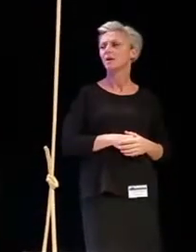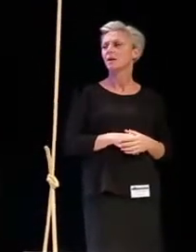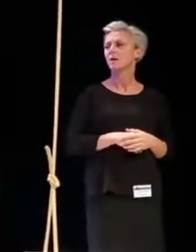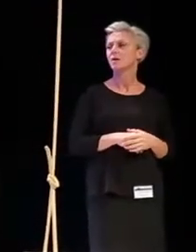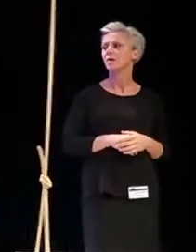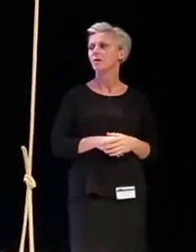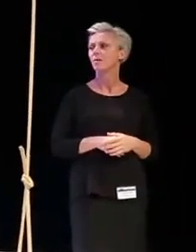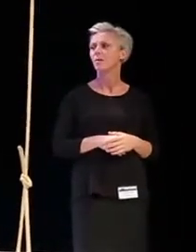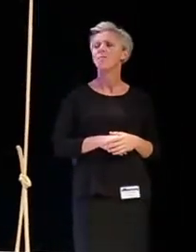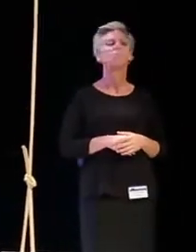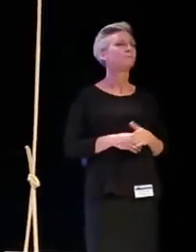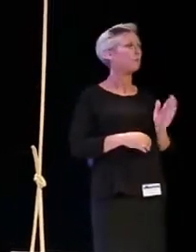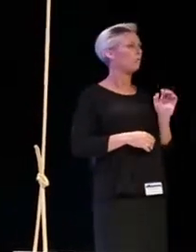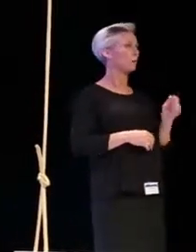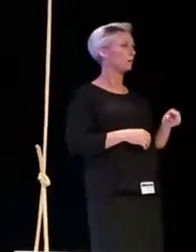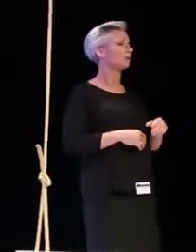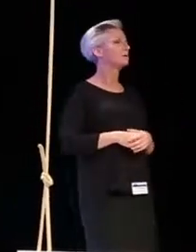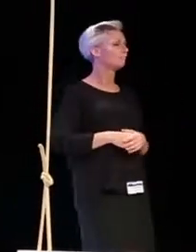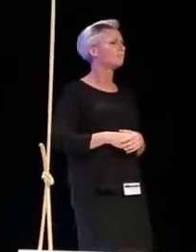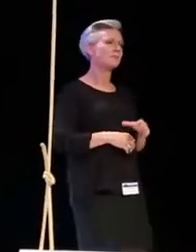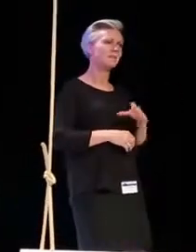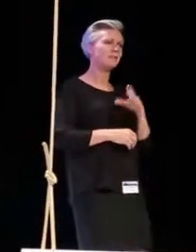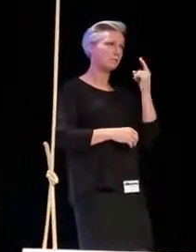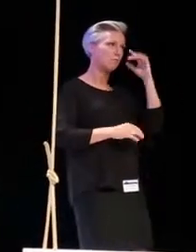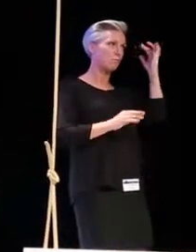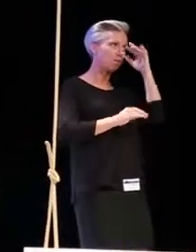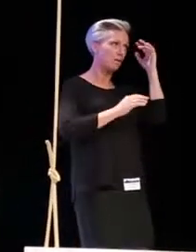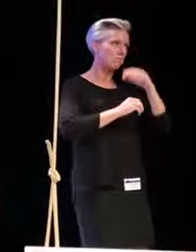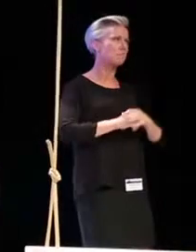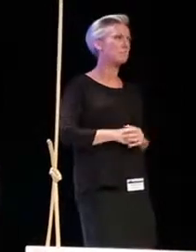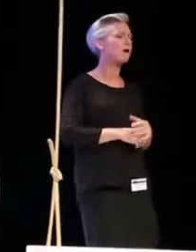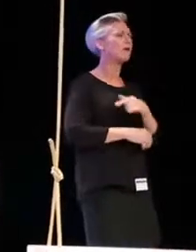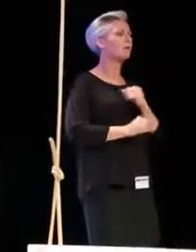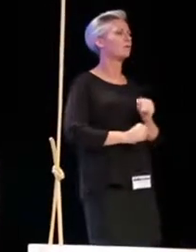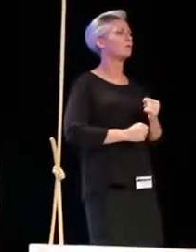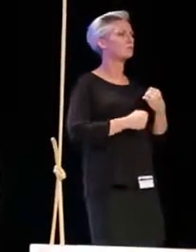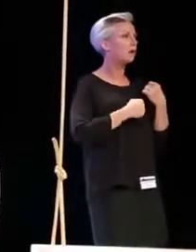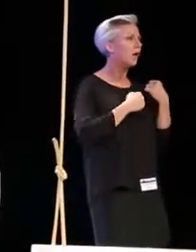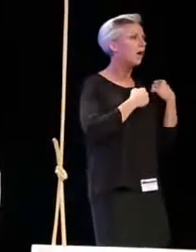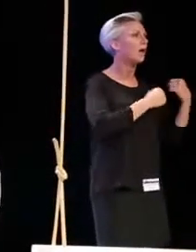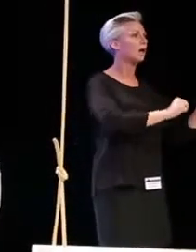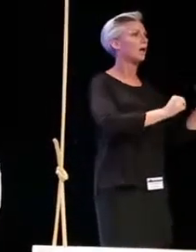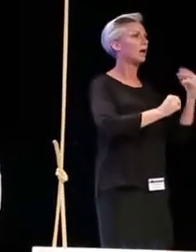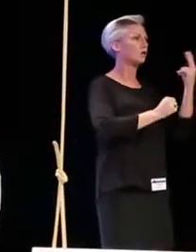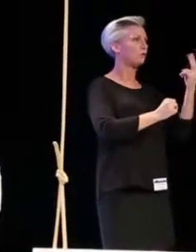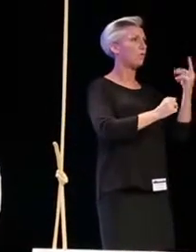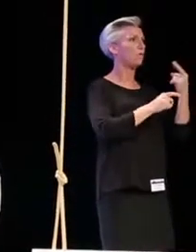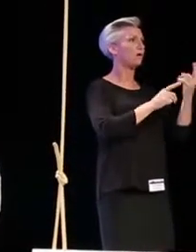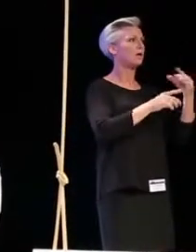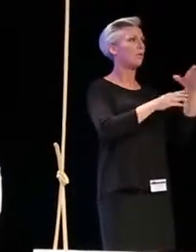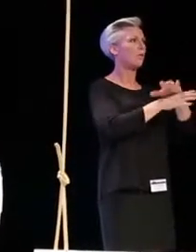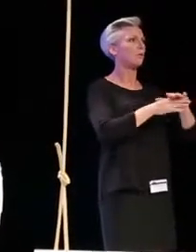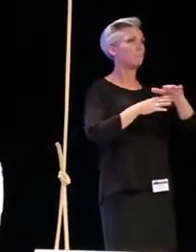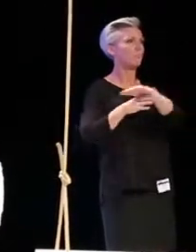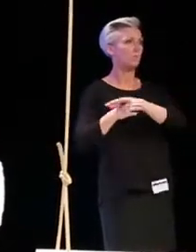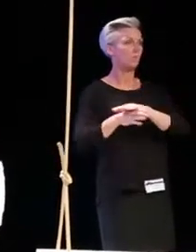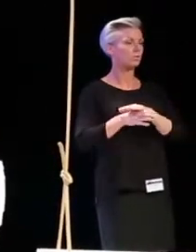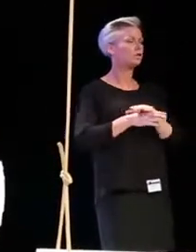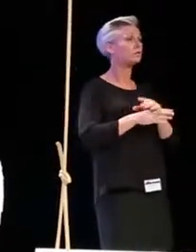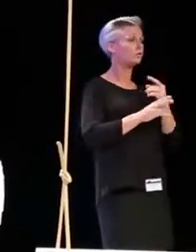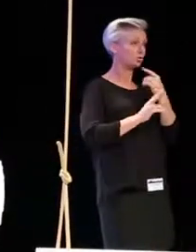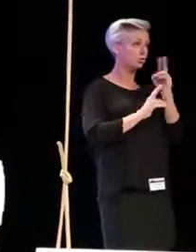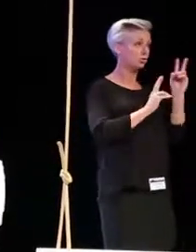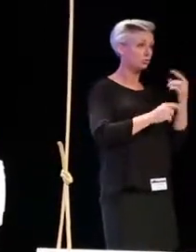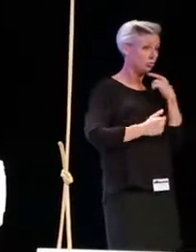där tycker jag vi har ett dilemma, och det innebär att jag tror att vi ska agera på två fronter. Å ena sidan så ska vi bejaka det du säger,